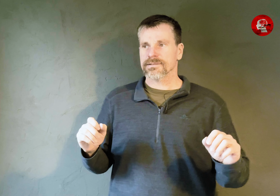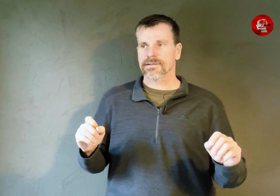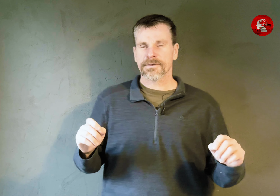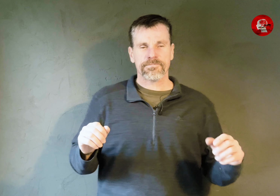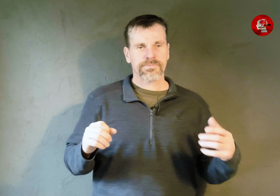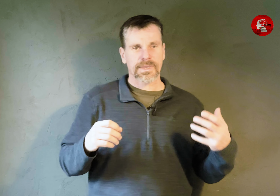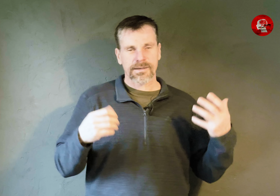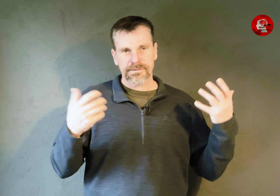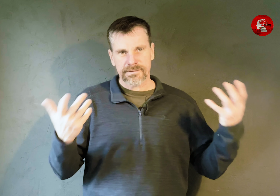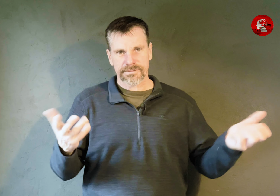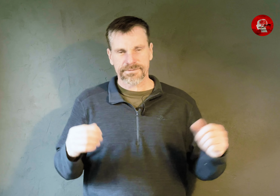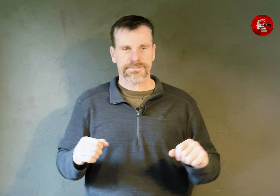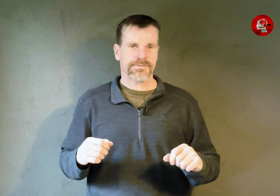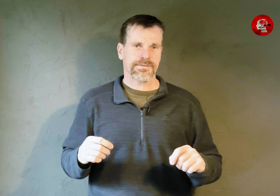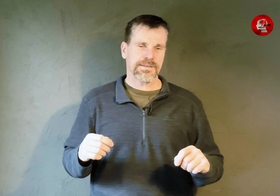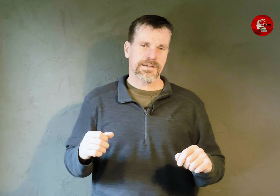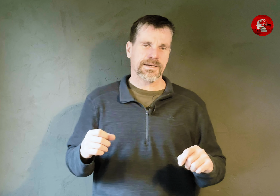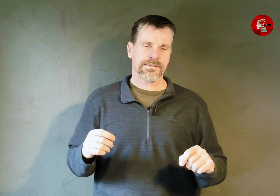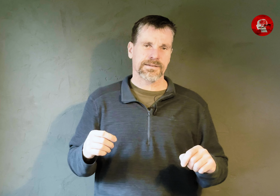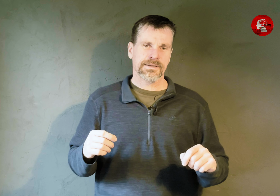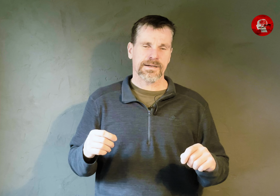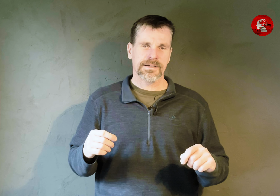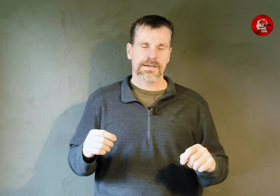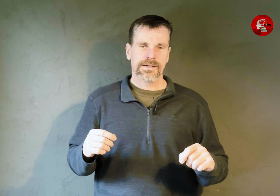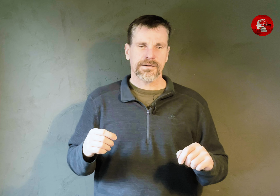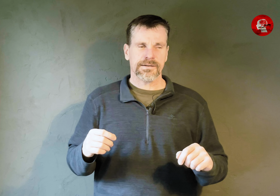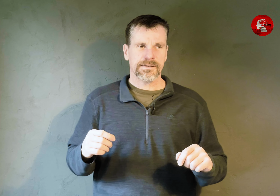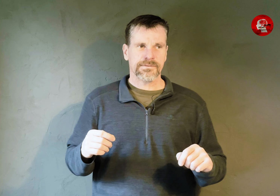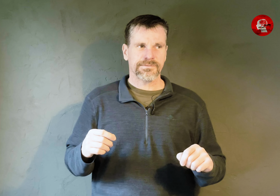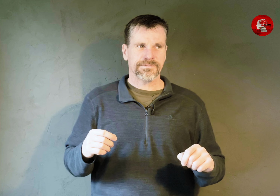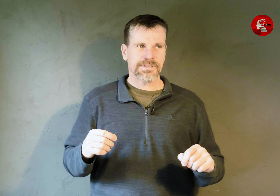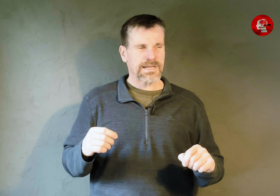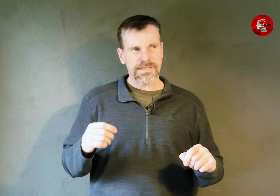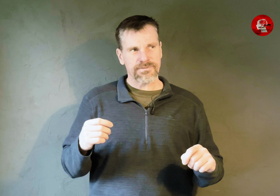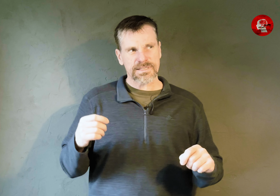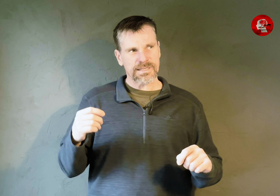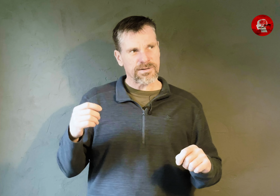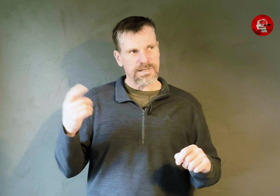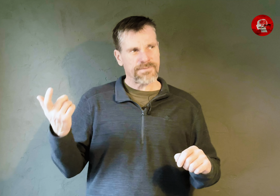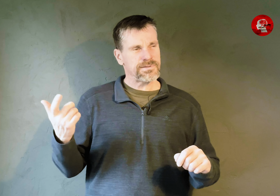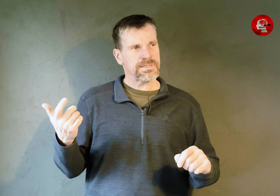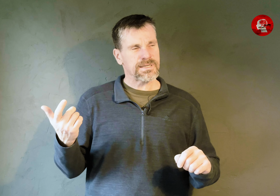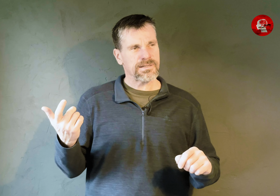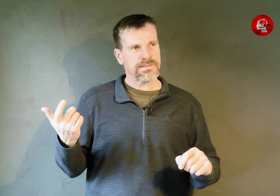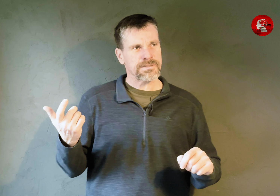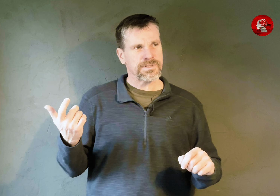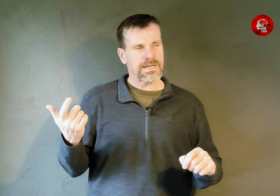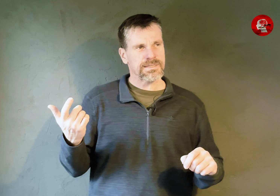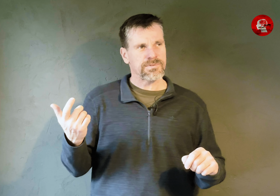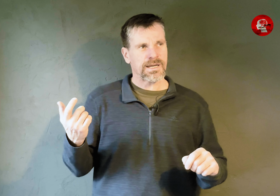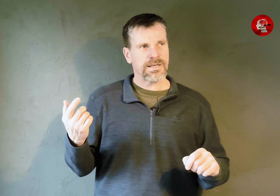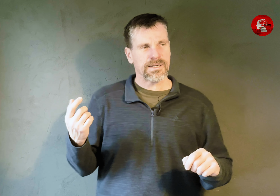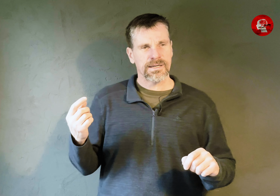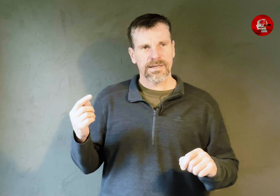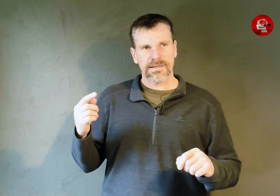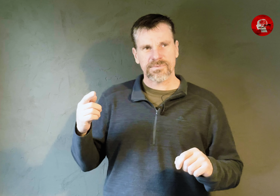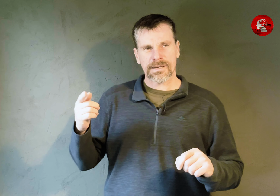säge kette ja das einzige was ich da noch nachvollziehen kann ist dass man jetzt mit einer mit einem